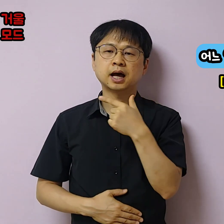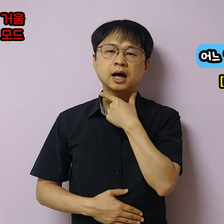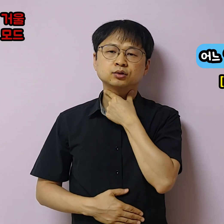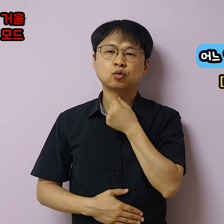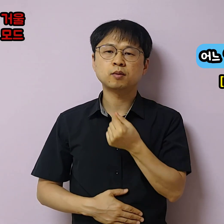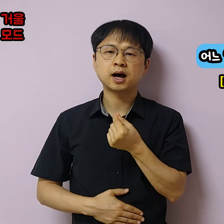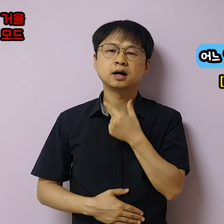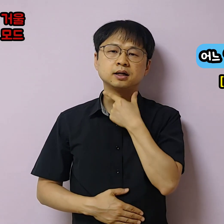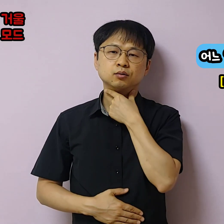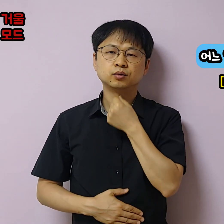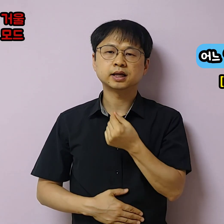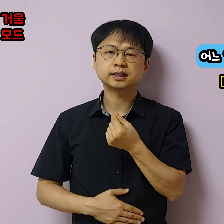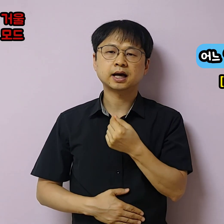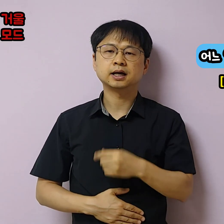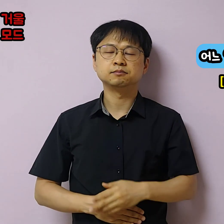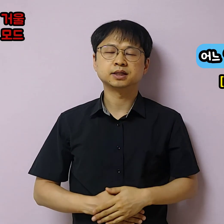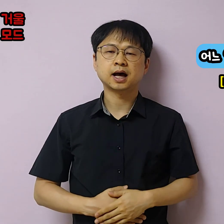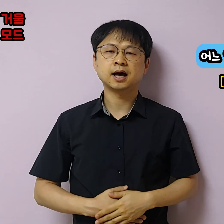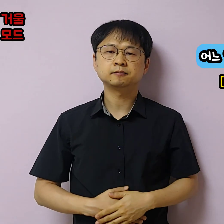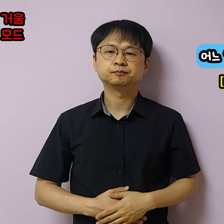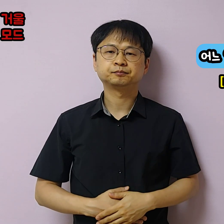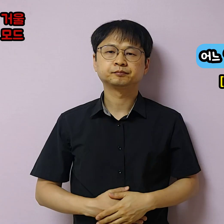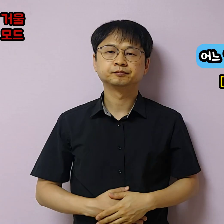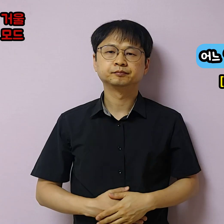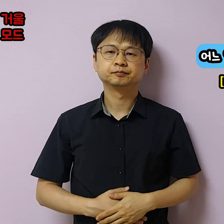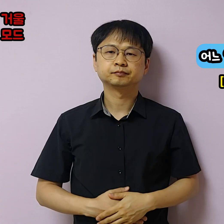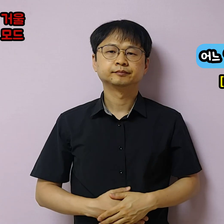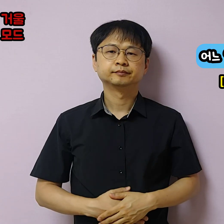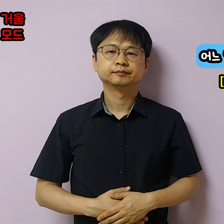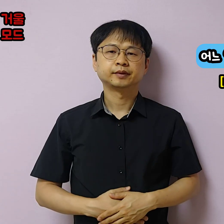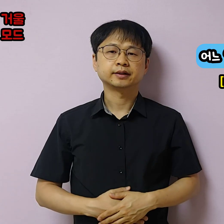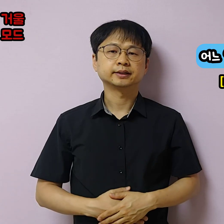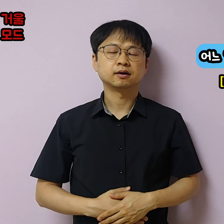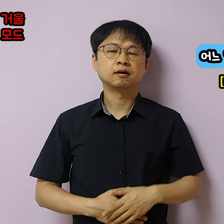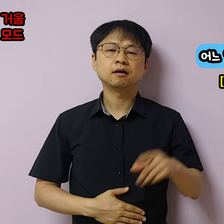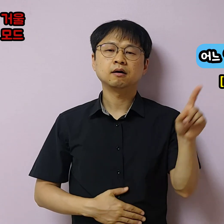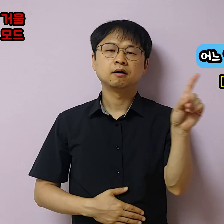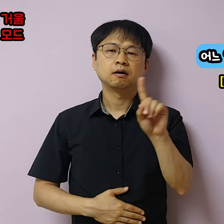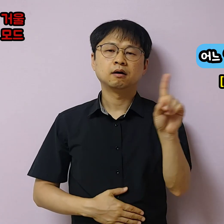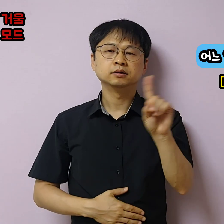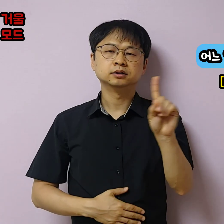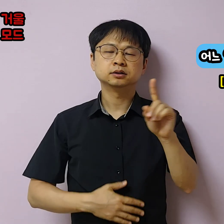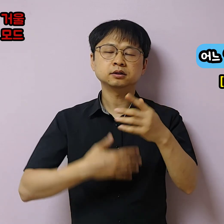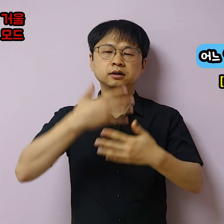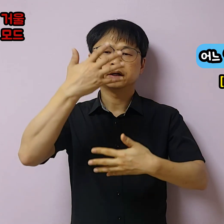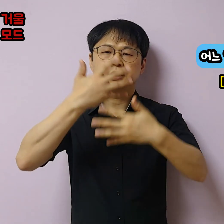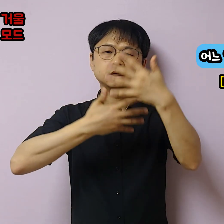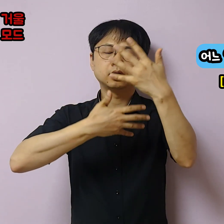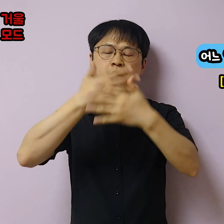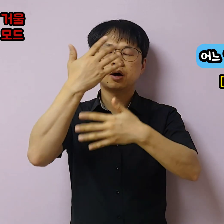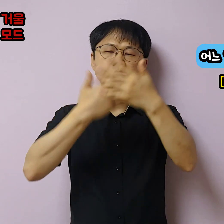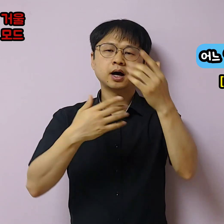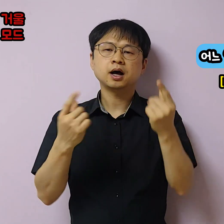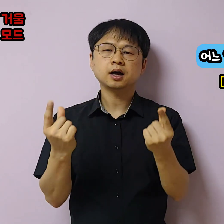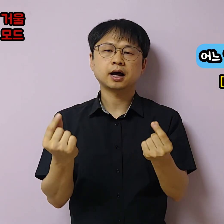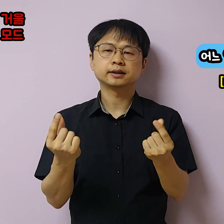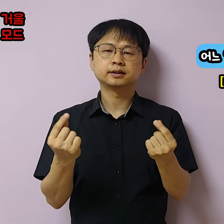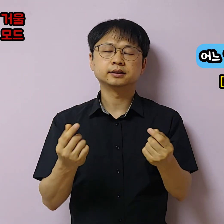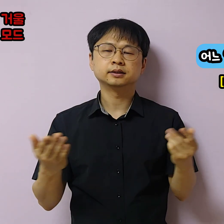됩니다. 소망, 원하다입니다. 네, 그래서 어느 영화와